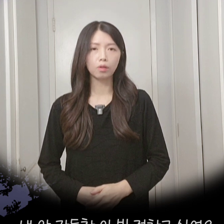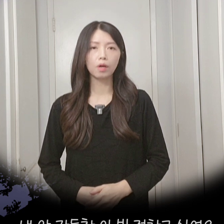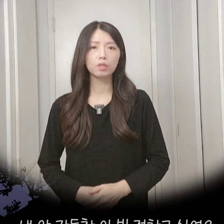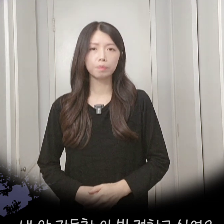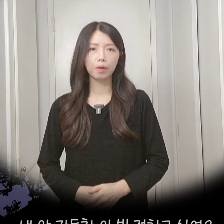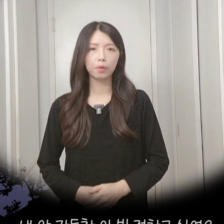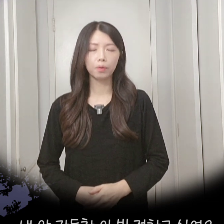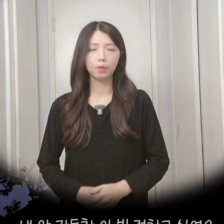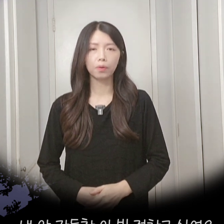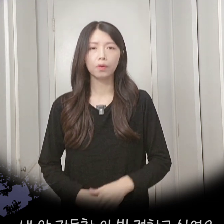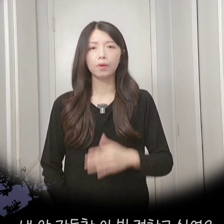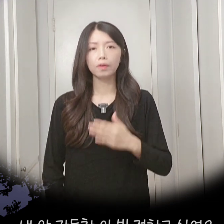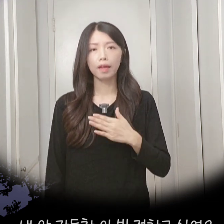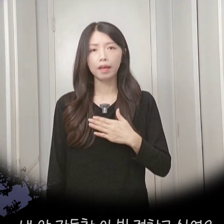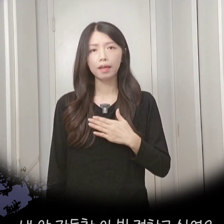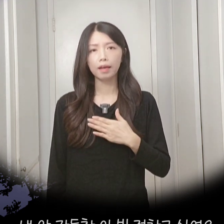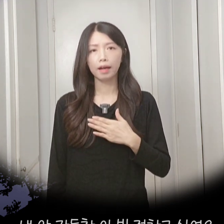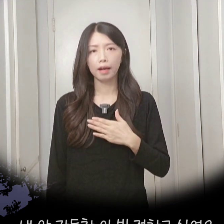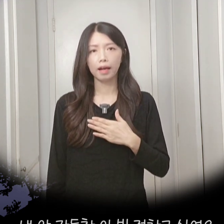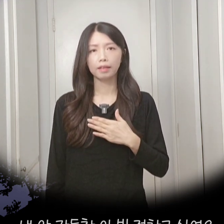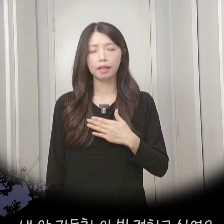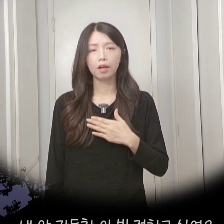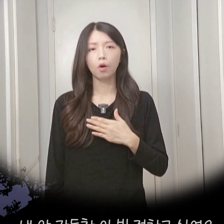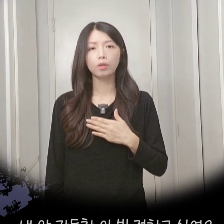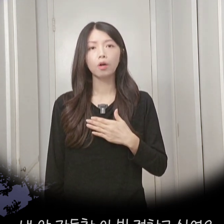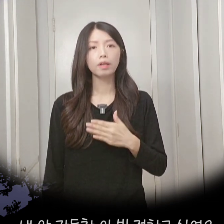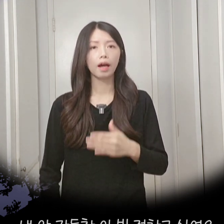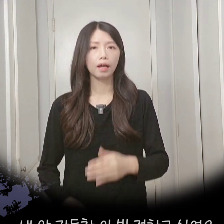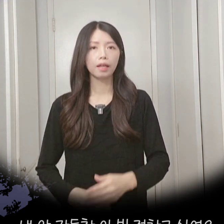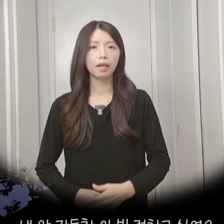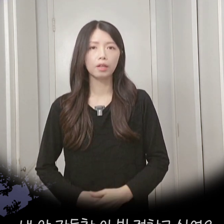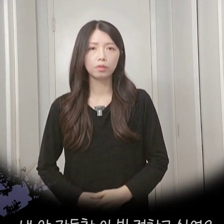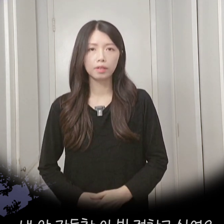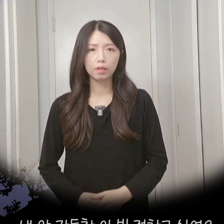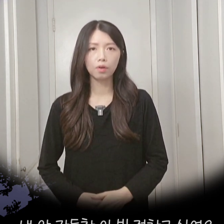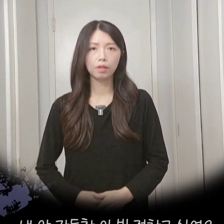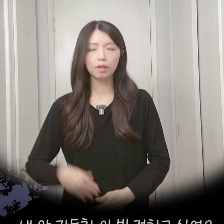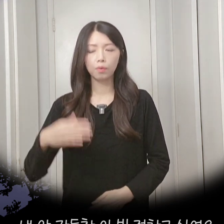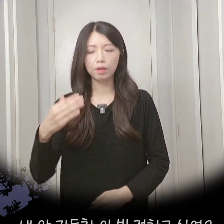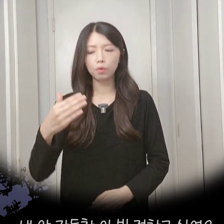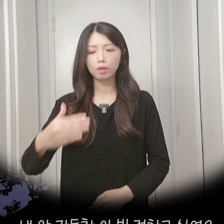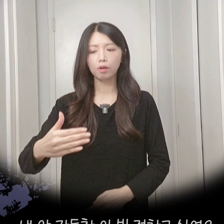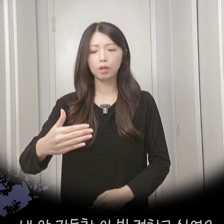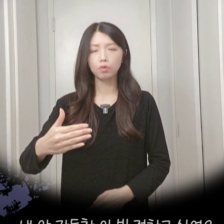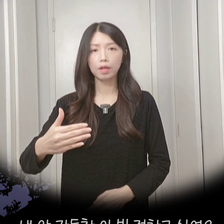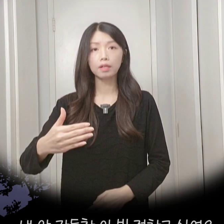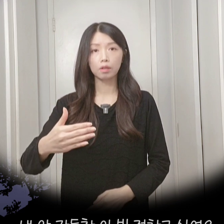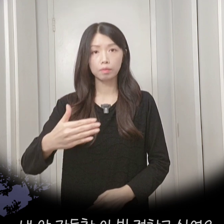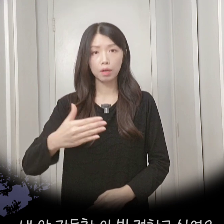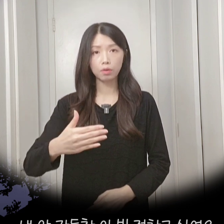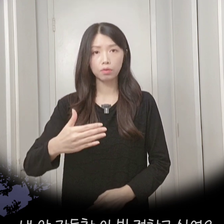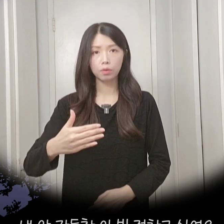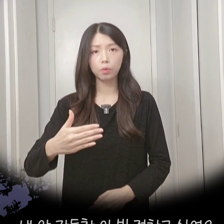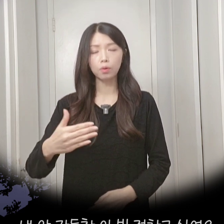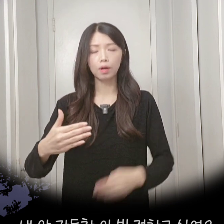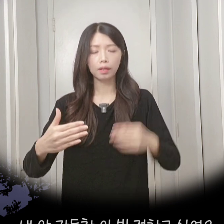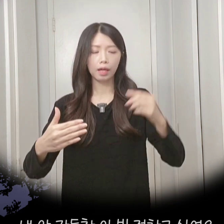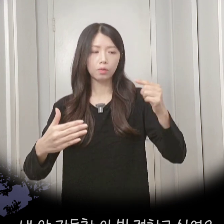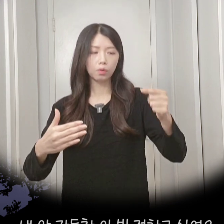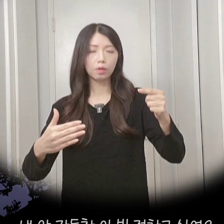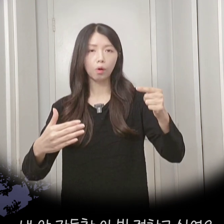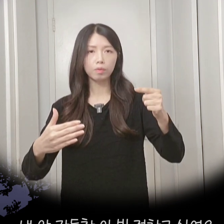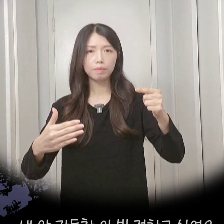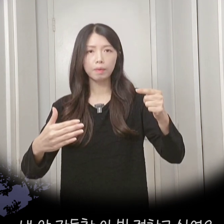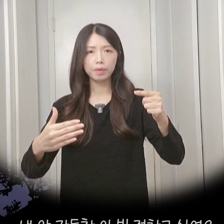빛 전하고 싶어요. 내 안, 어디 안에 이런 뜻의 수어는 왼손을 이렇게 울타리처럼 세워주시고